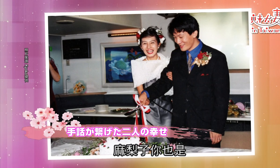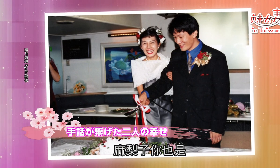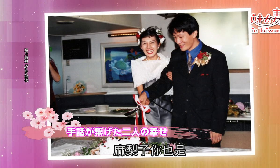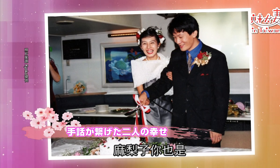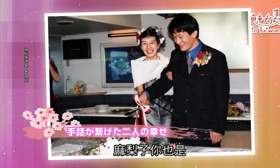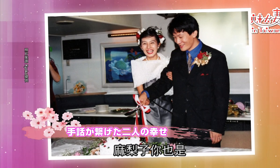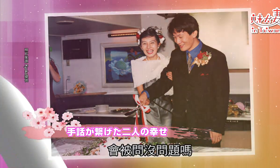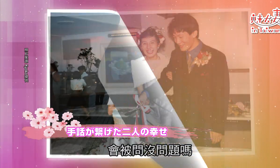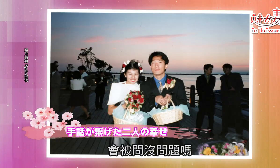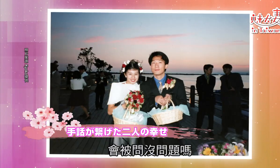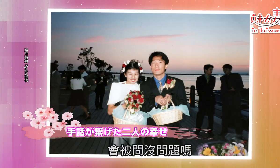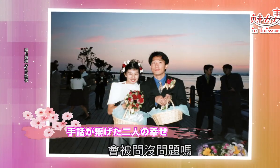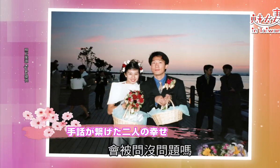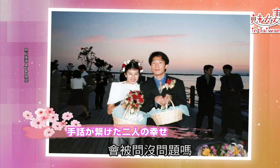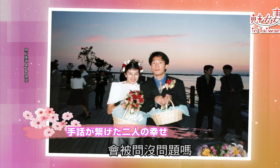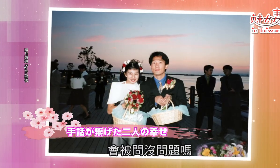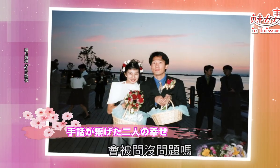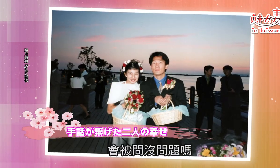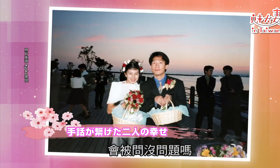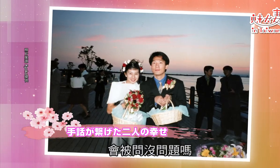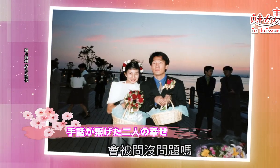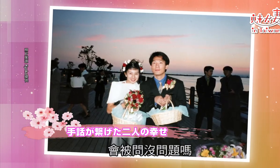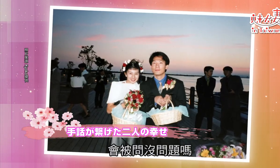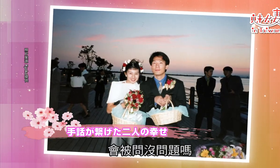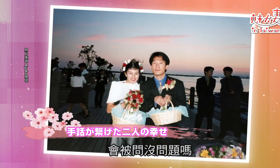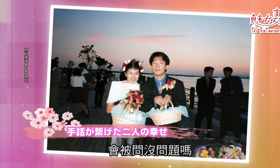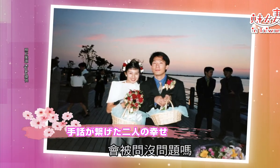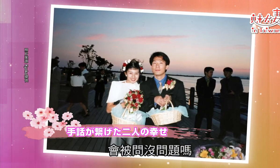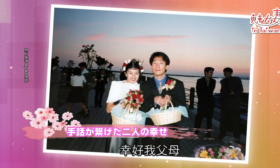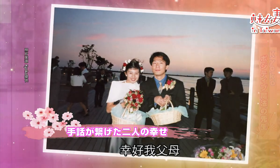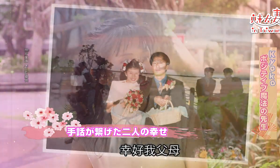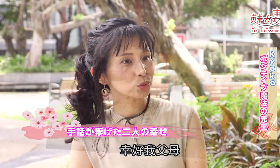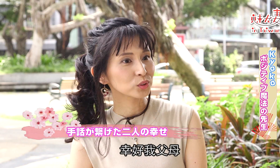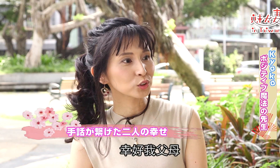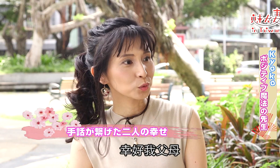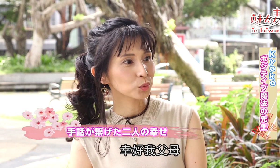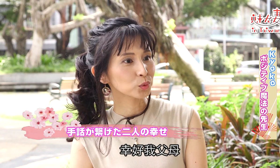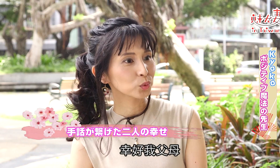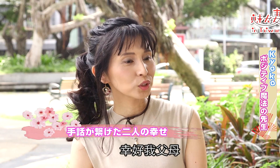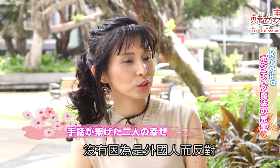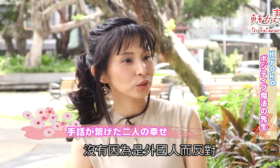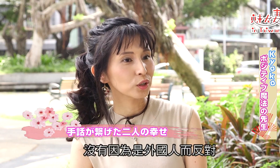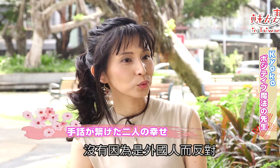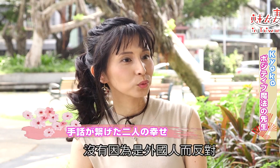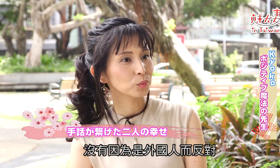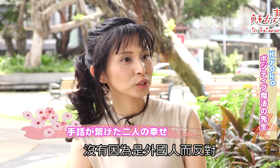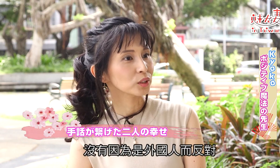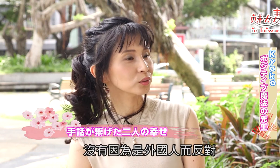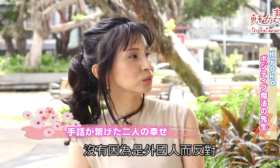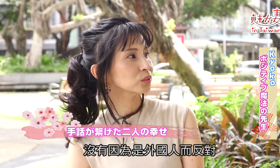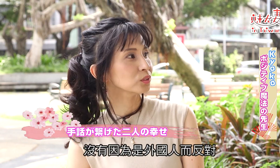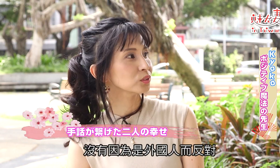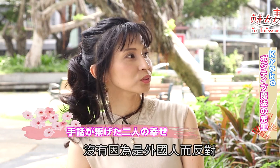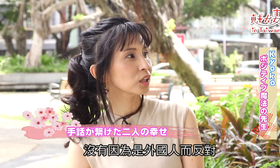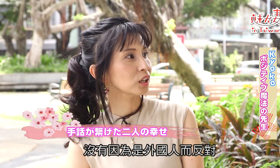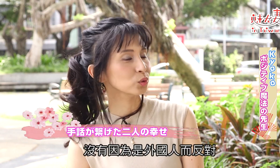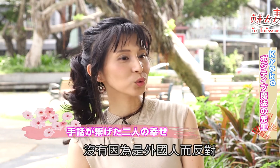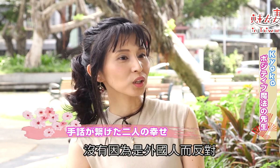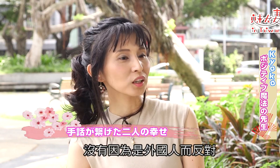ども大丈夫だったみたいな友達に言われるんですけど、うん、幸い両親ともそこであの全く海外の人だからダ